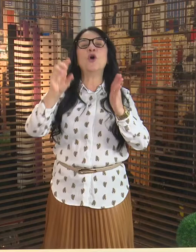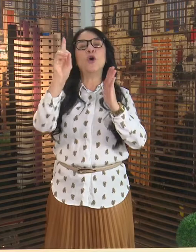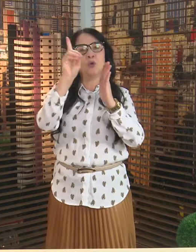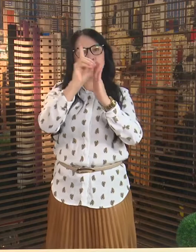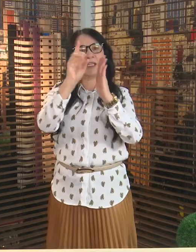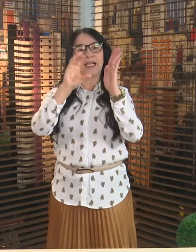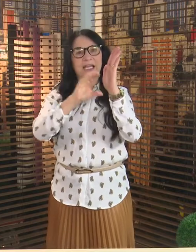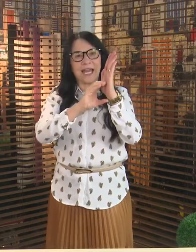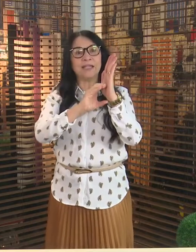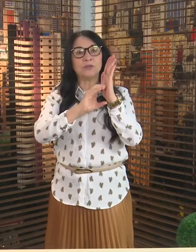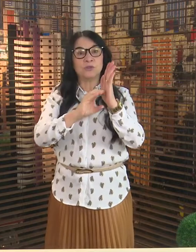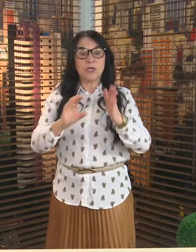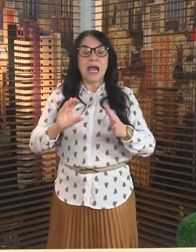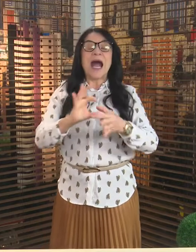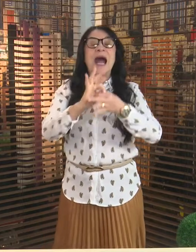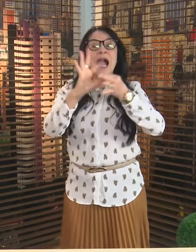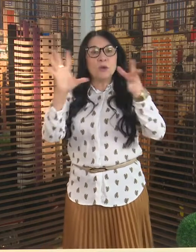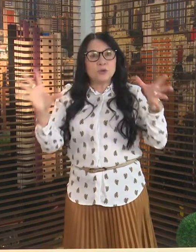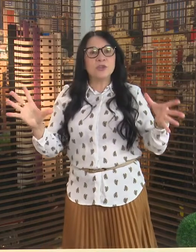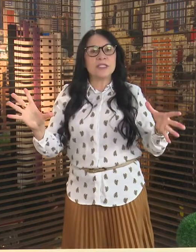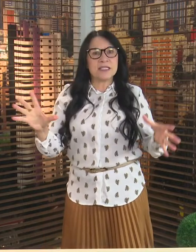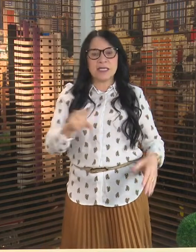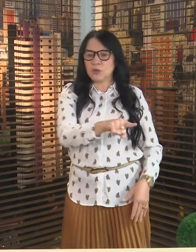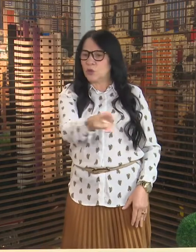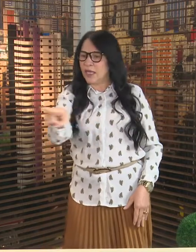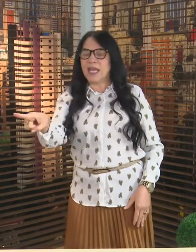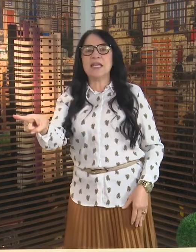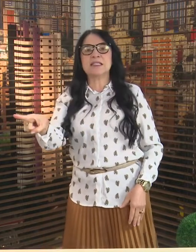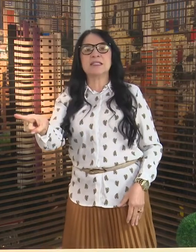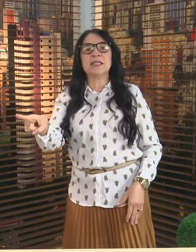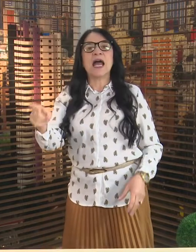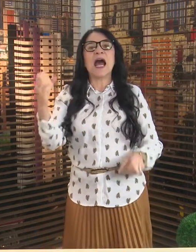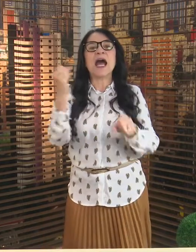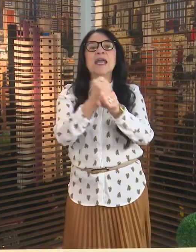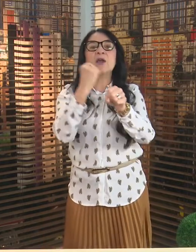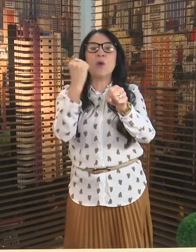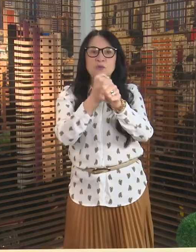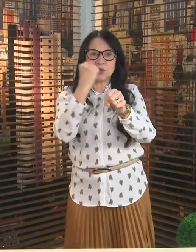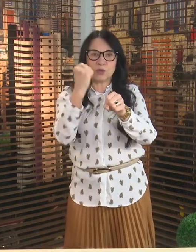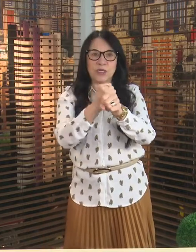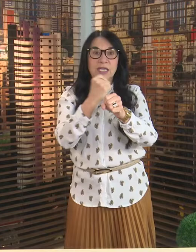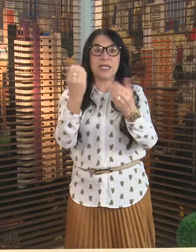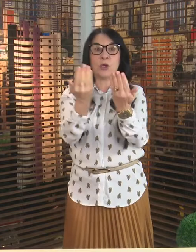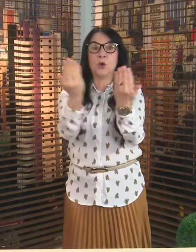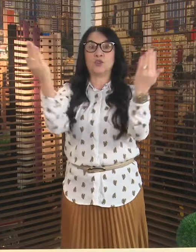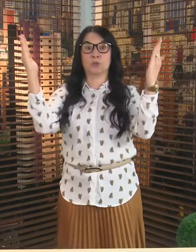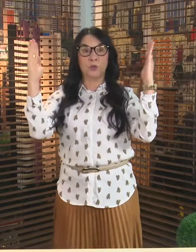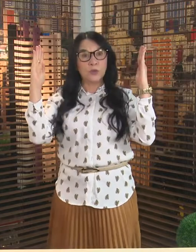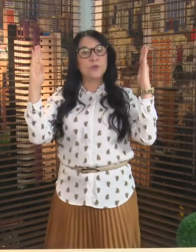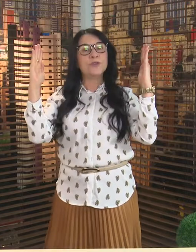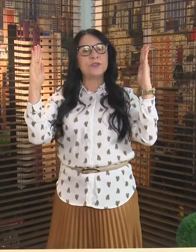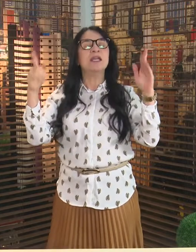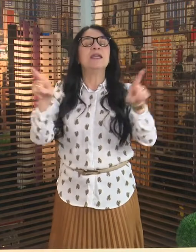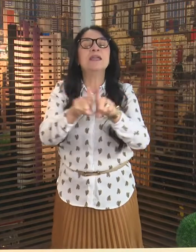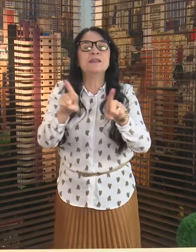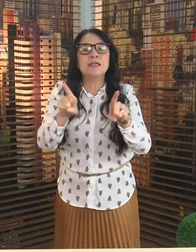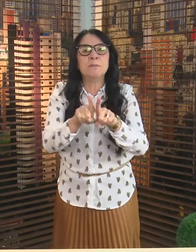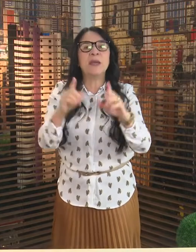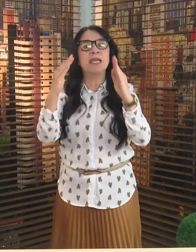assinou um decreto autorizando eles a reconstruírem os muros e também